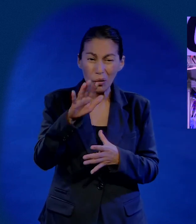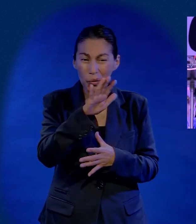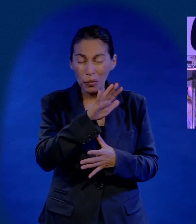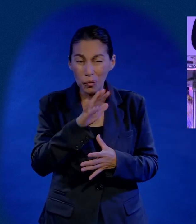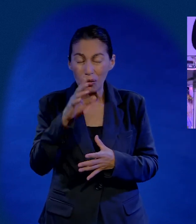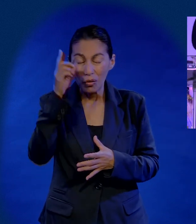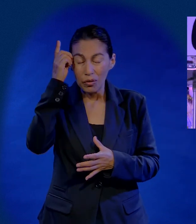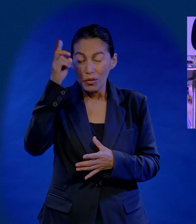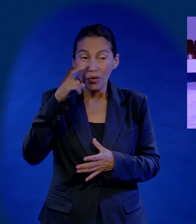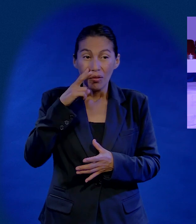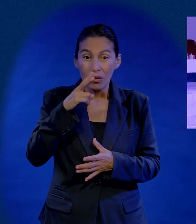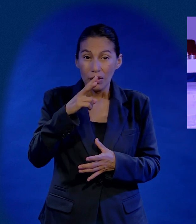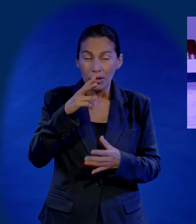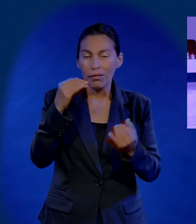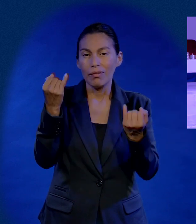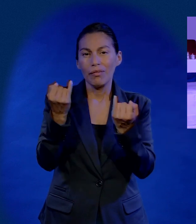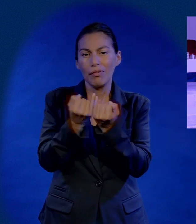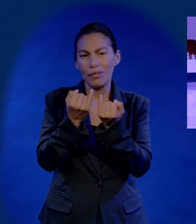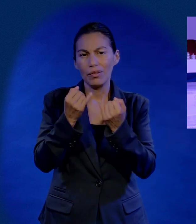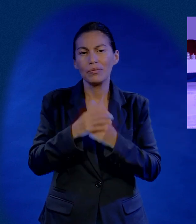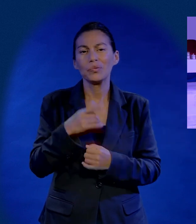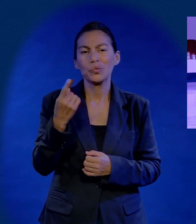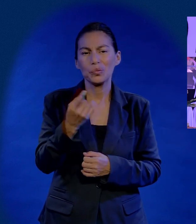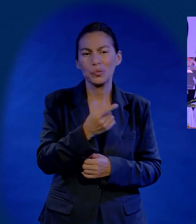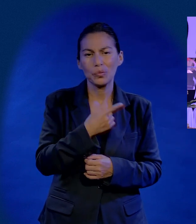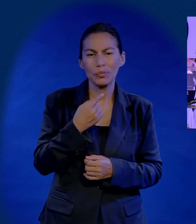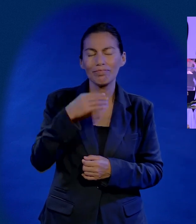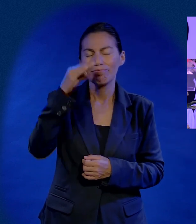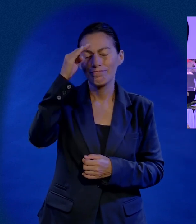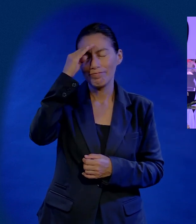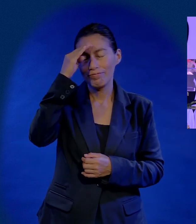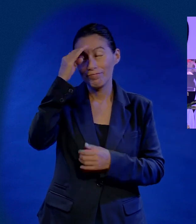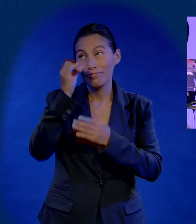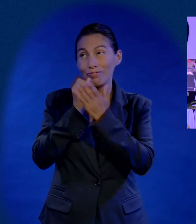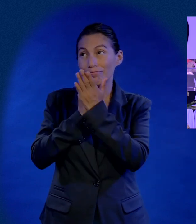que veamos la rebeldía, que veamos las cosas como Él las ve.